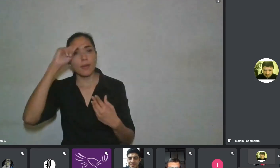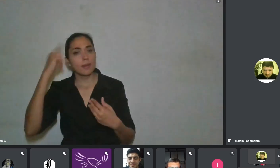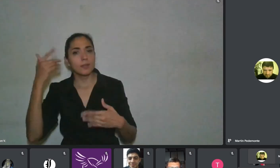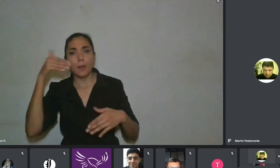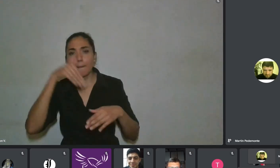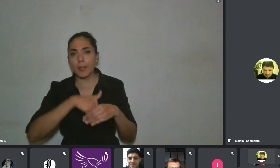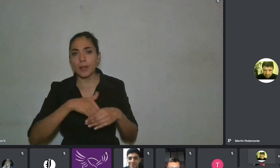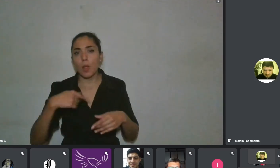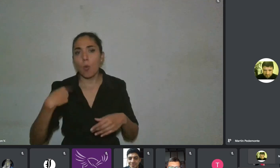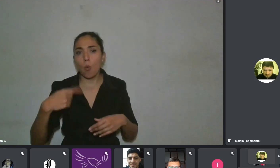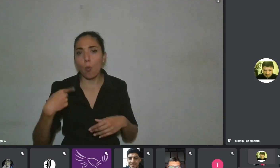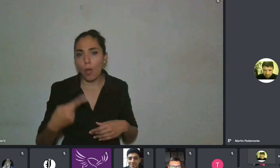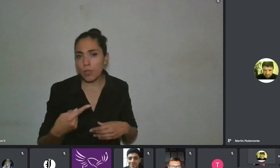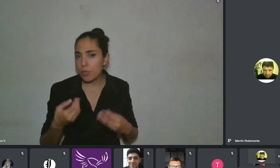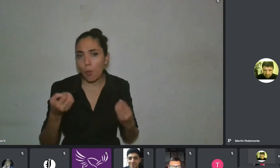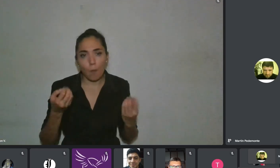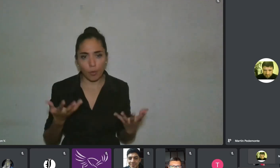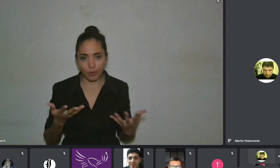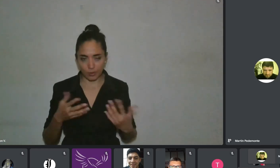intervenir?